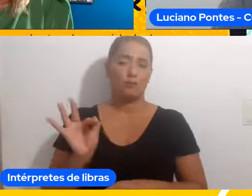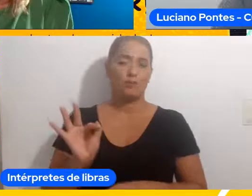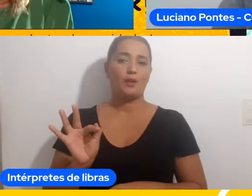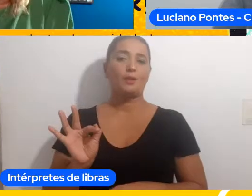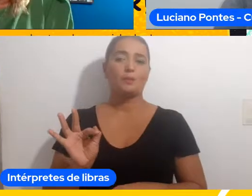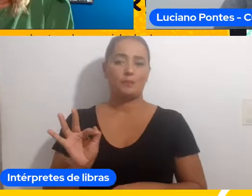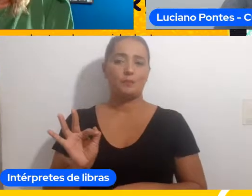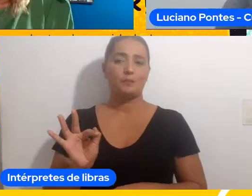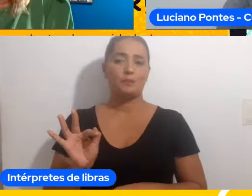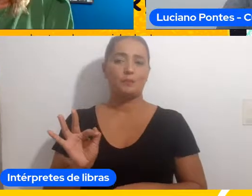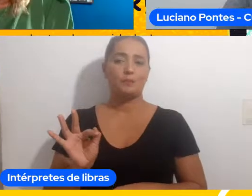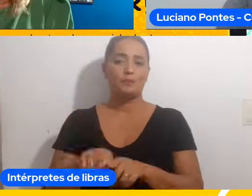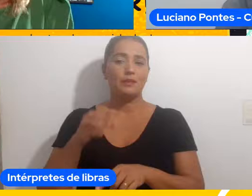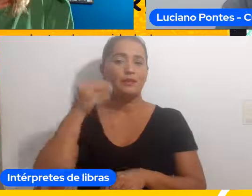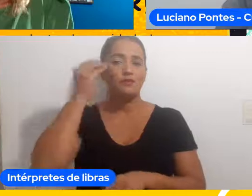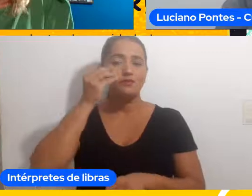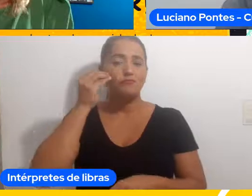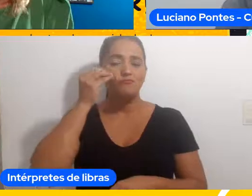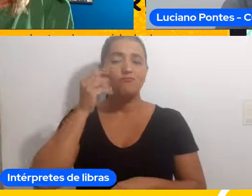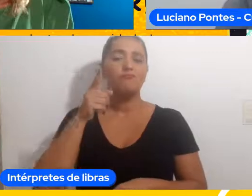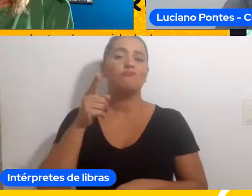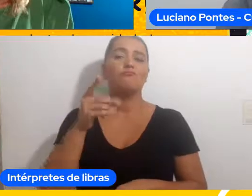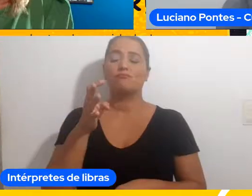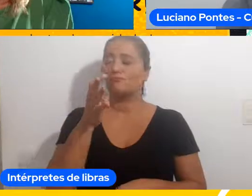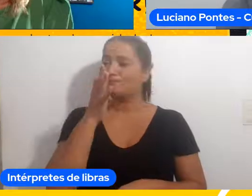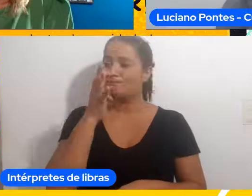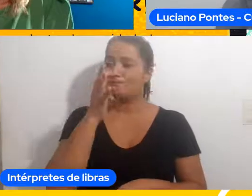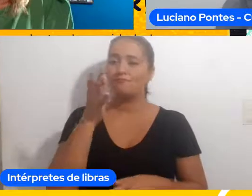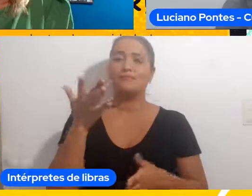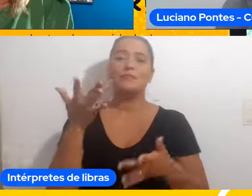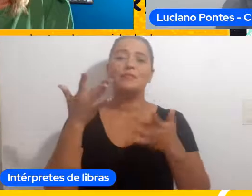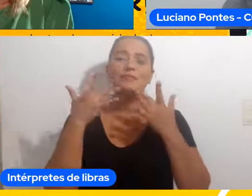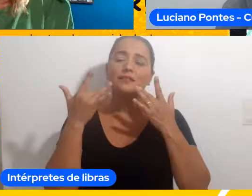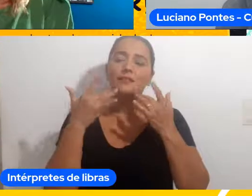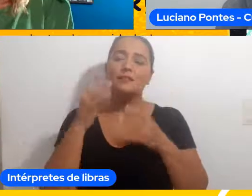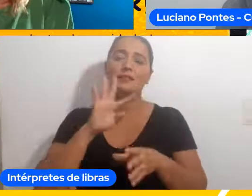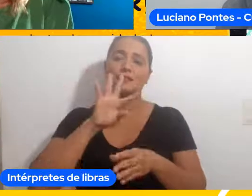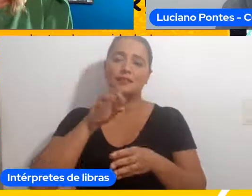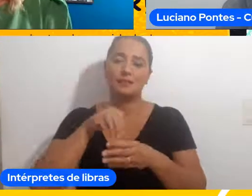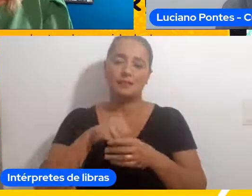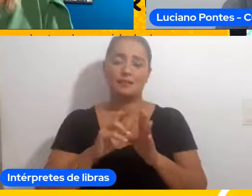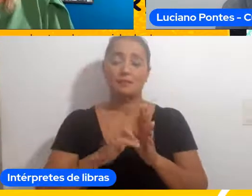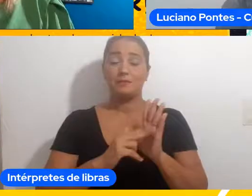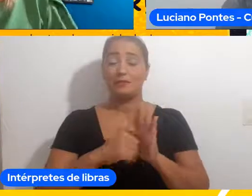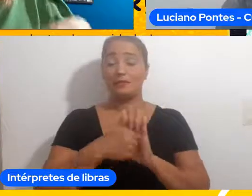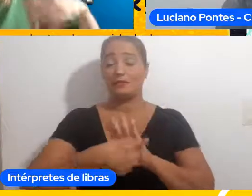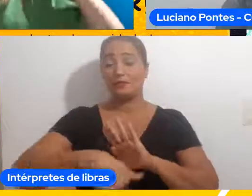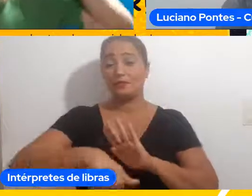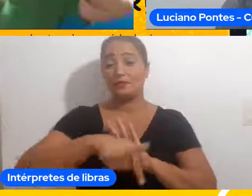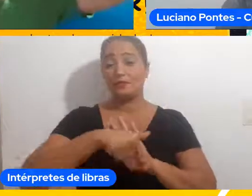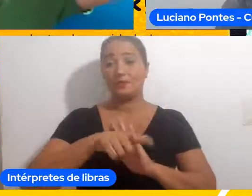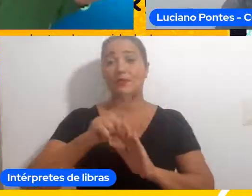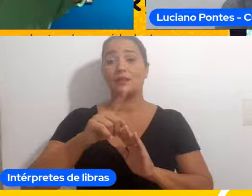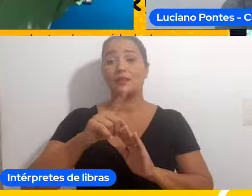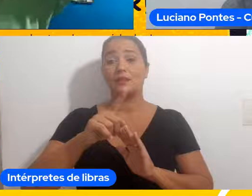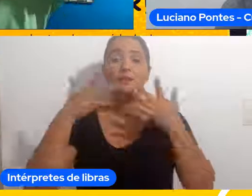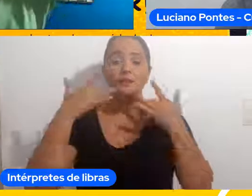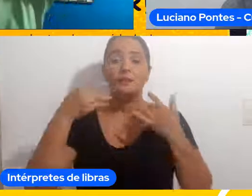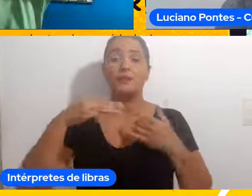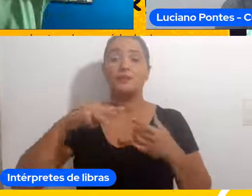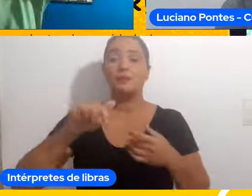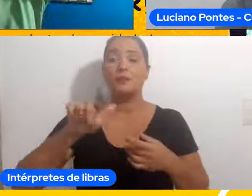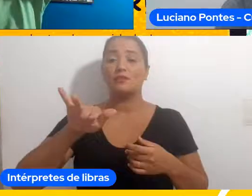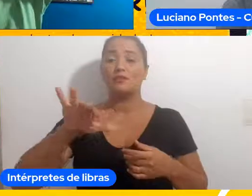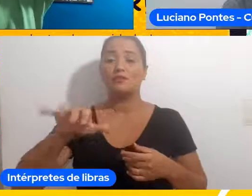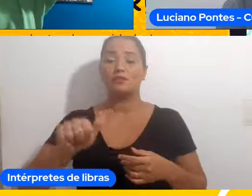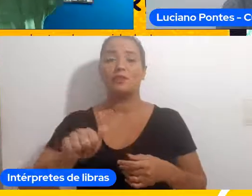experiências de apreciação de espetáculos. A gente vai ter dentro do Pintando Sete também um espetáculo de mágica na sexta-feira, no dia 19, com